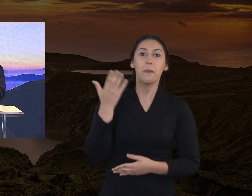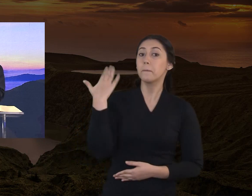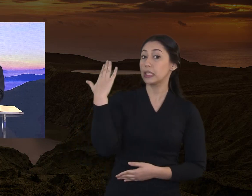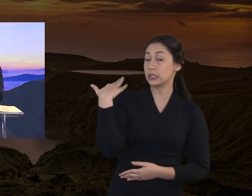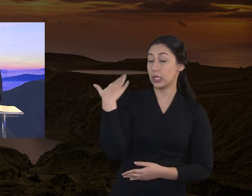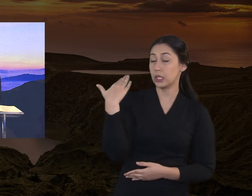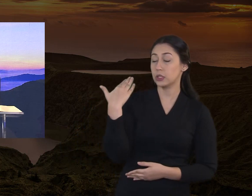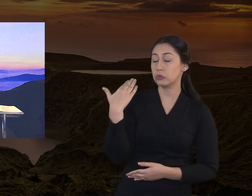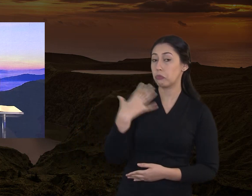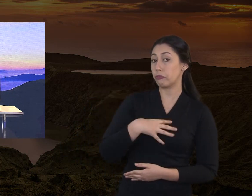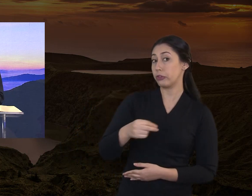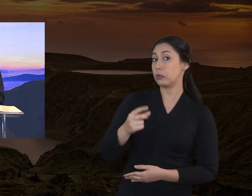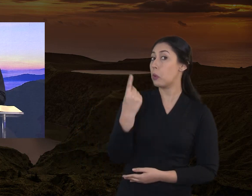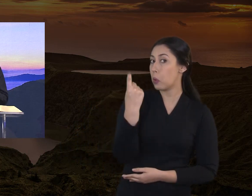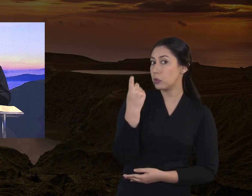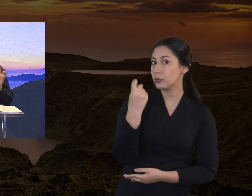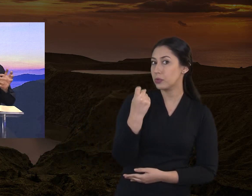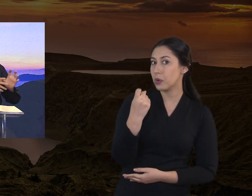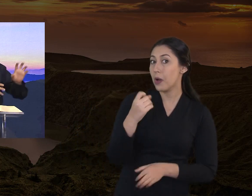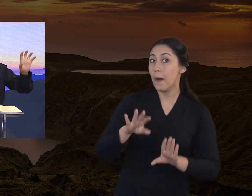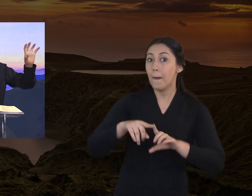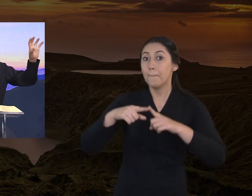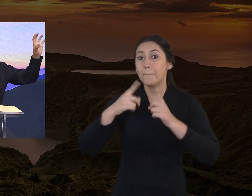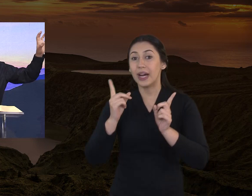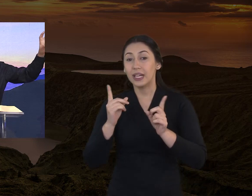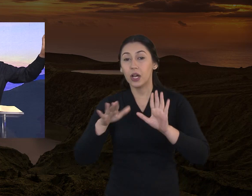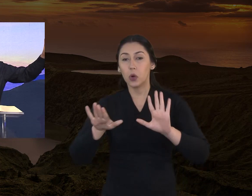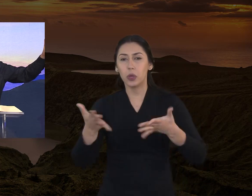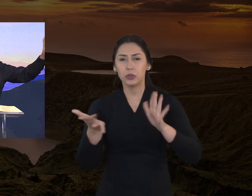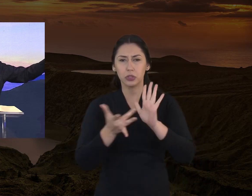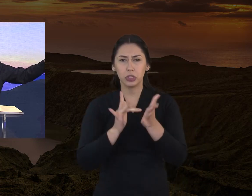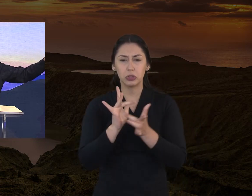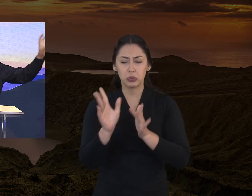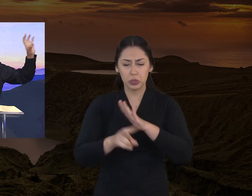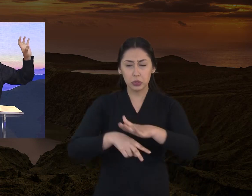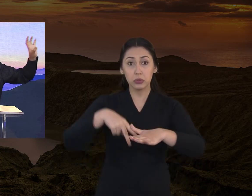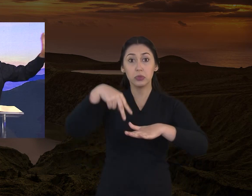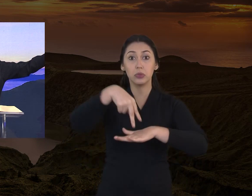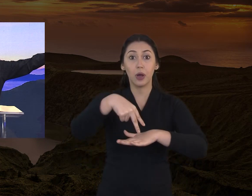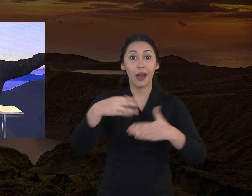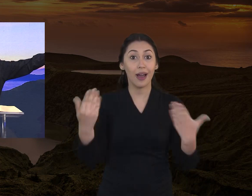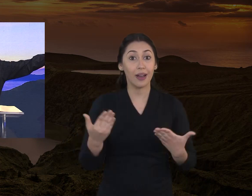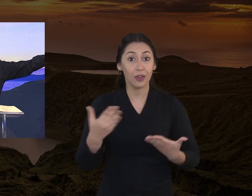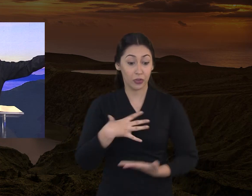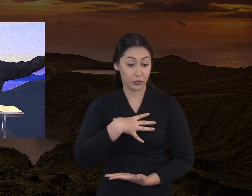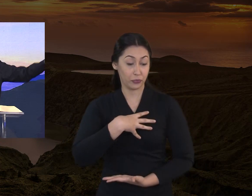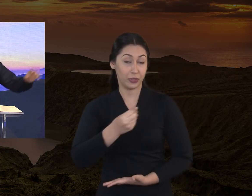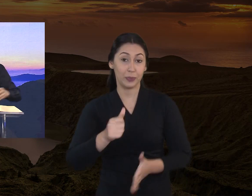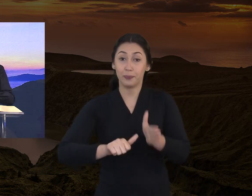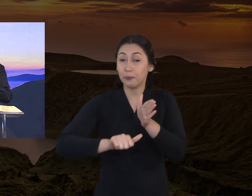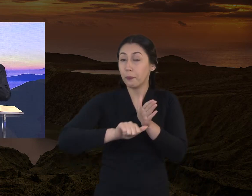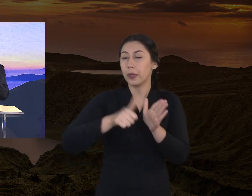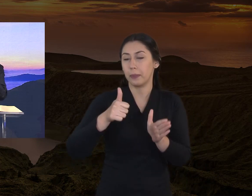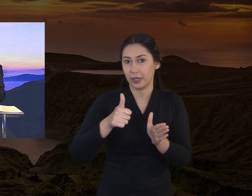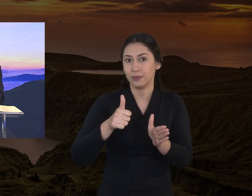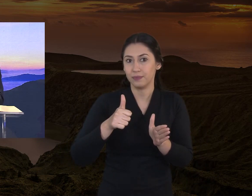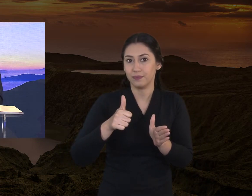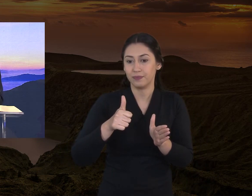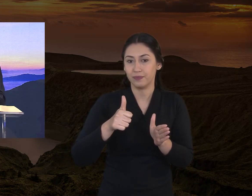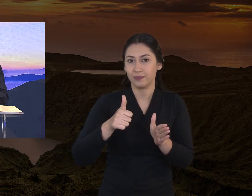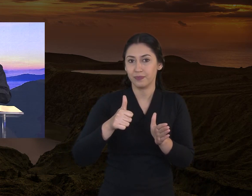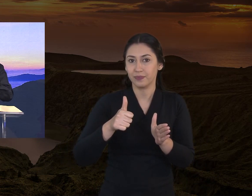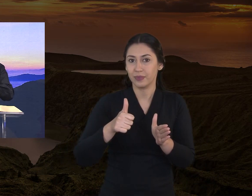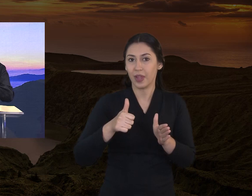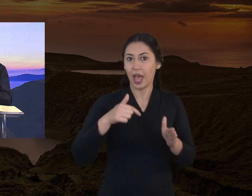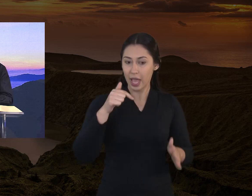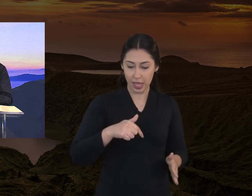Deus, o primogênito. Como Deus, ele era já o filho unigênito desde a eternidade passada. Mas aqui no